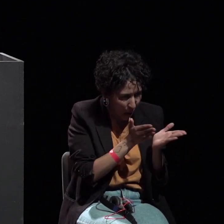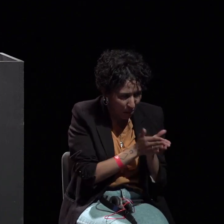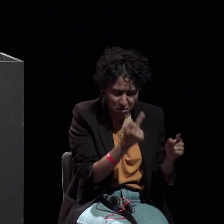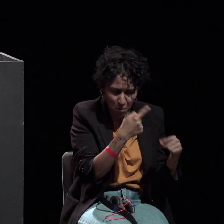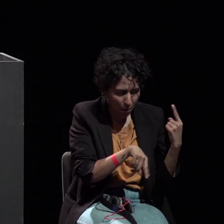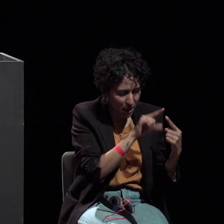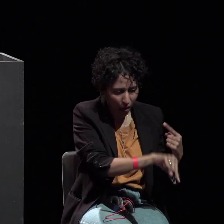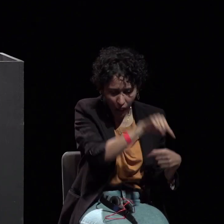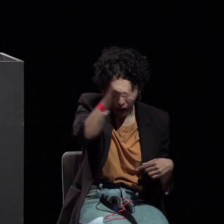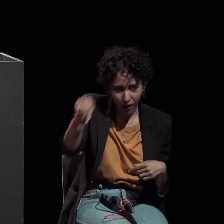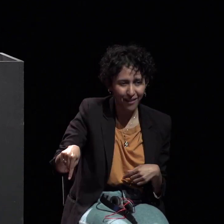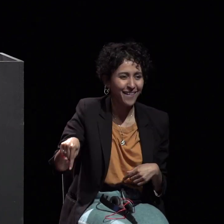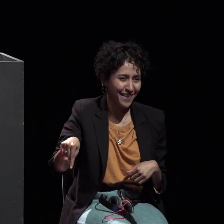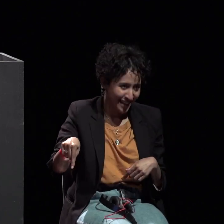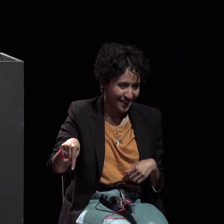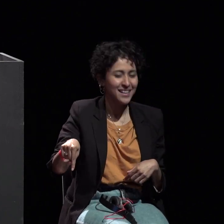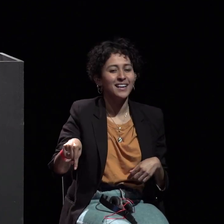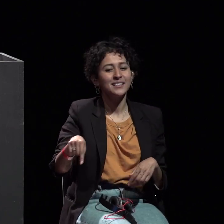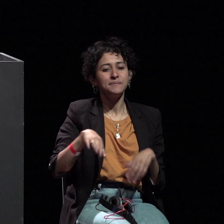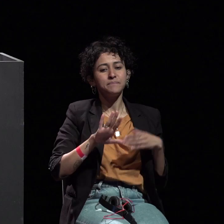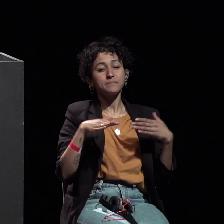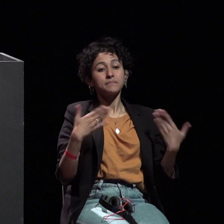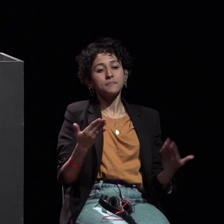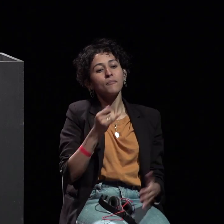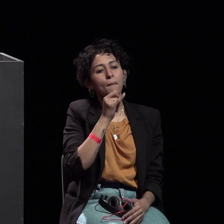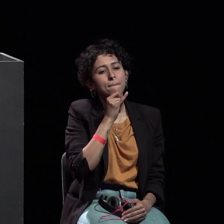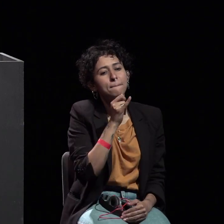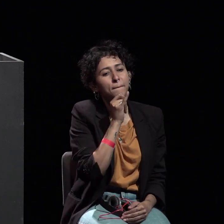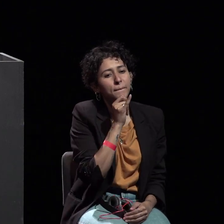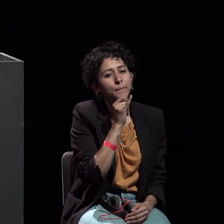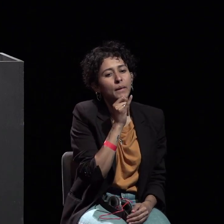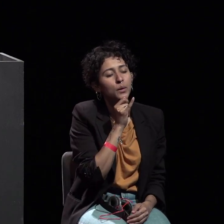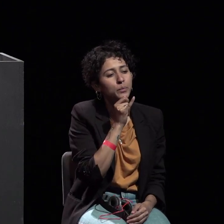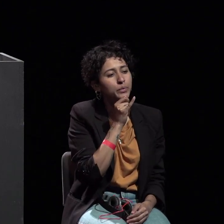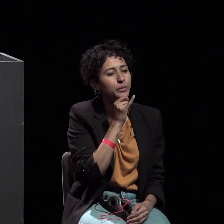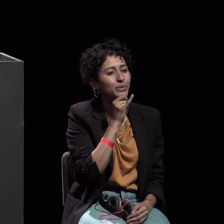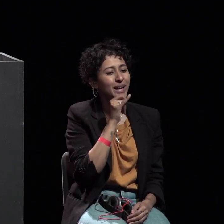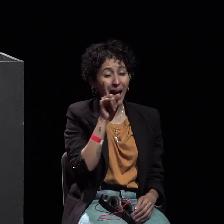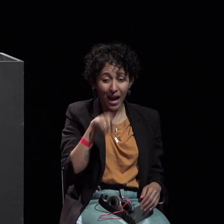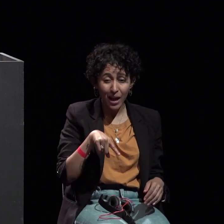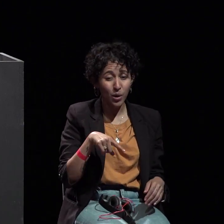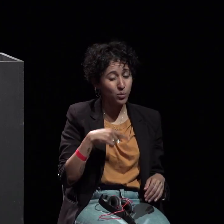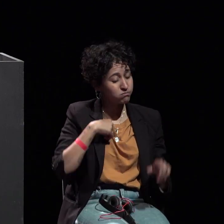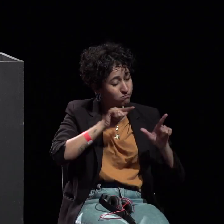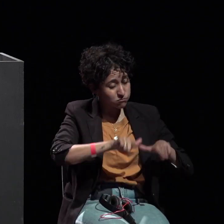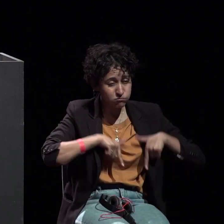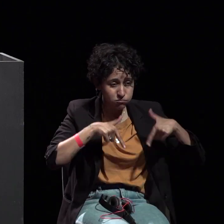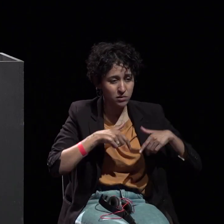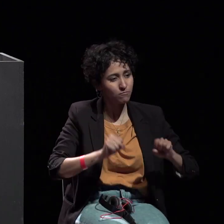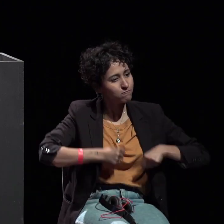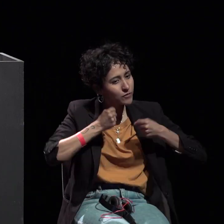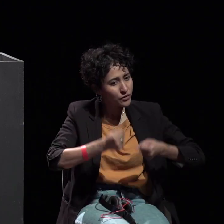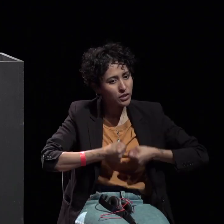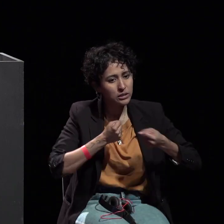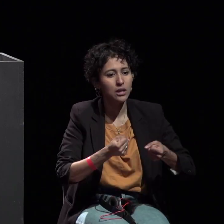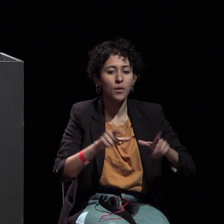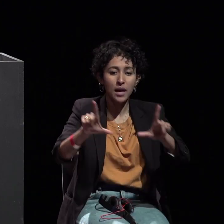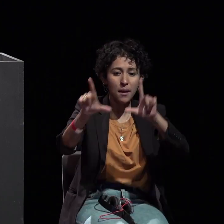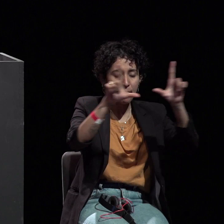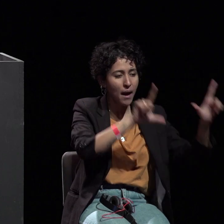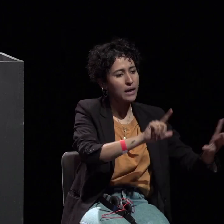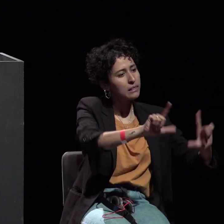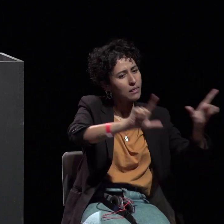e a crítica que eu faço a quem diz que uma reivindicação por imagem de pessoas negras na